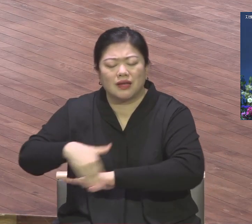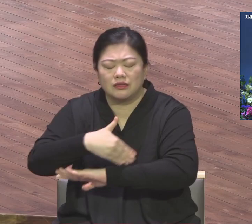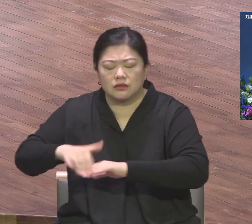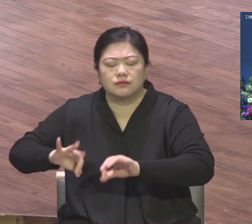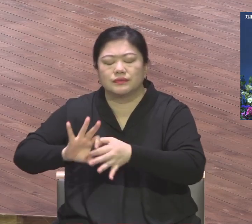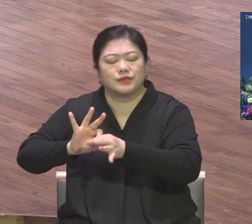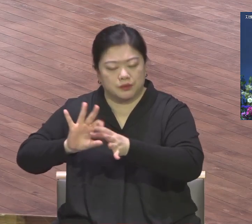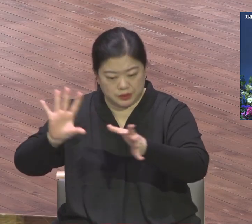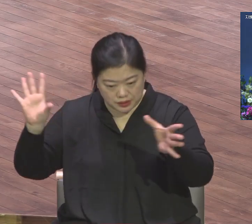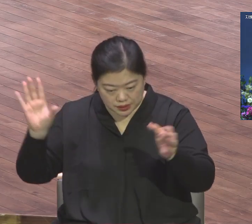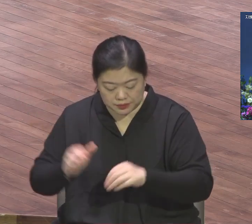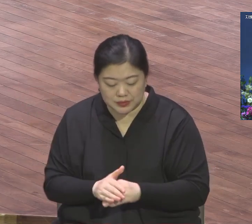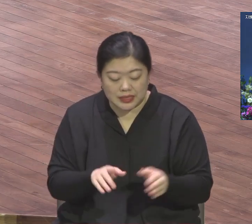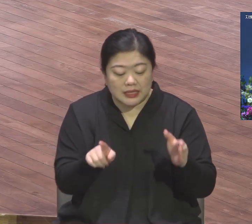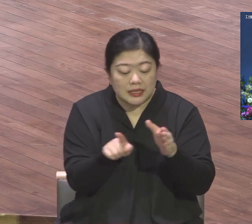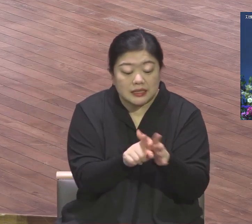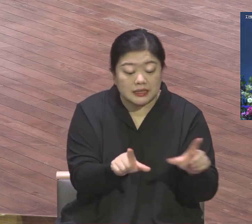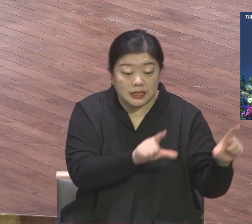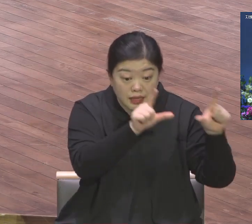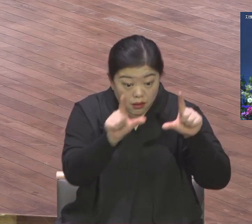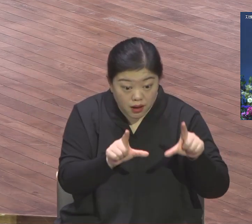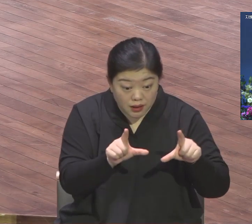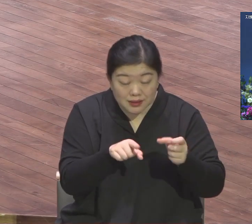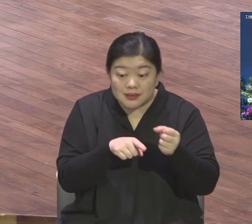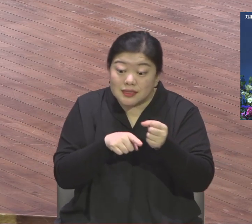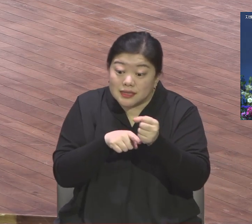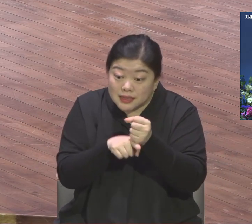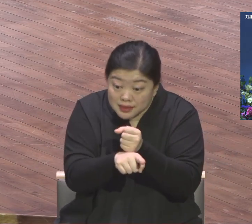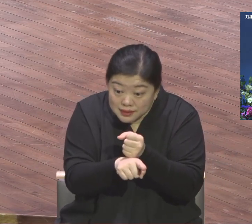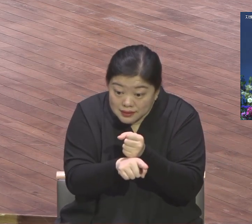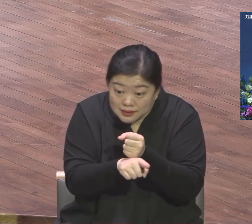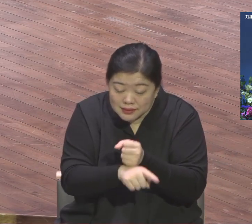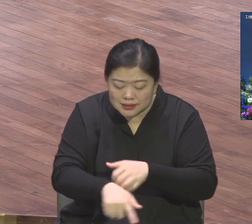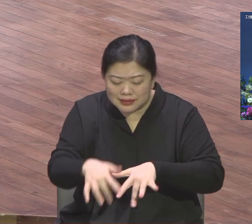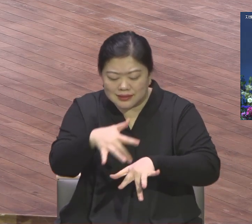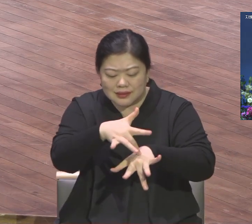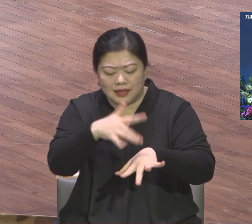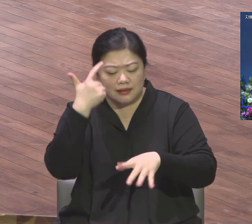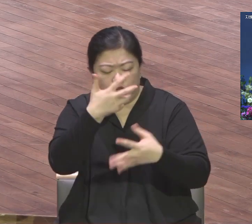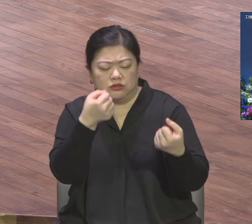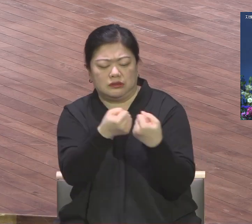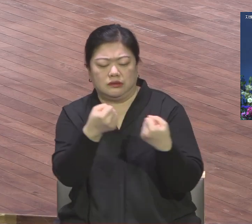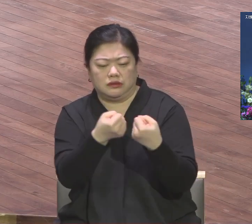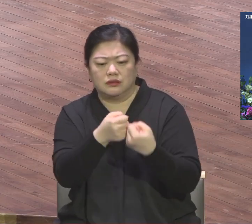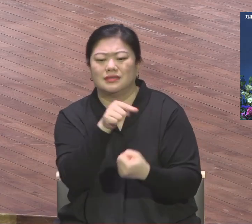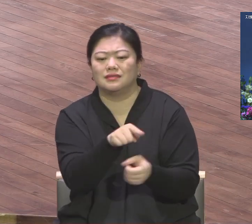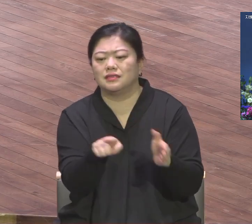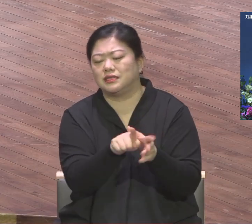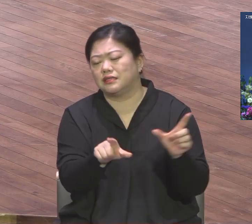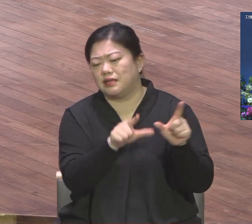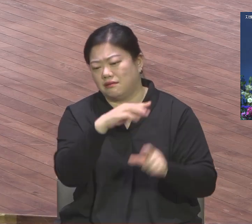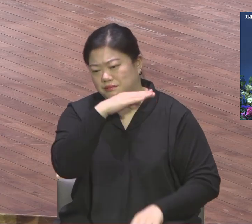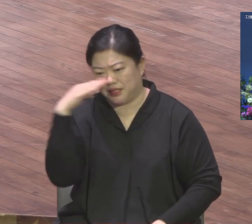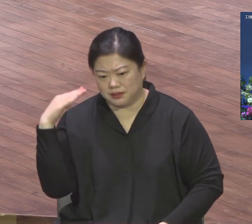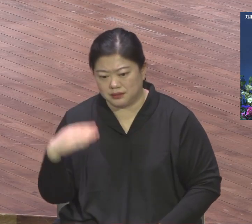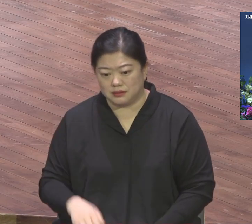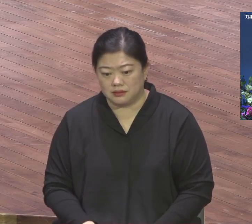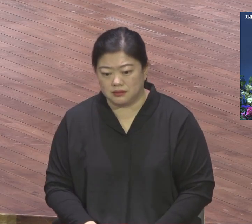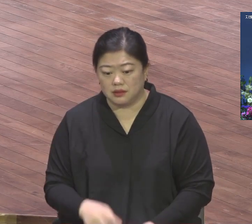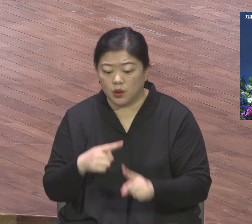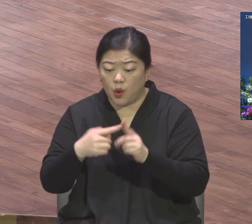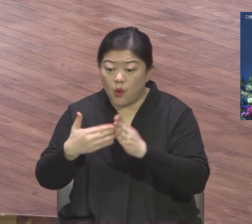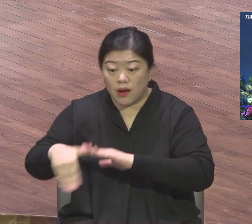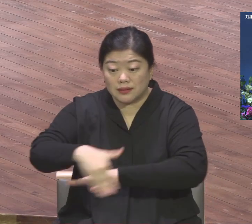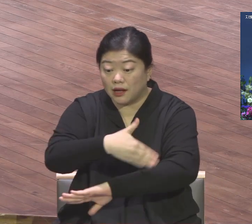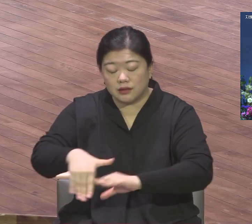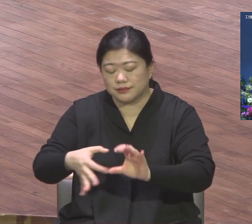신앙생활이에요. 싸우는 것이 신앙생활이라니까. 누구하고? 영적 세력과 싸우는 거요. 허감 세력과 싸우는